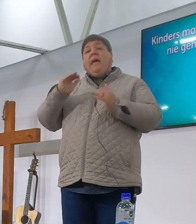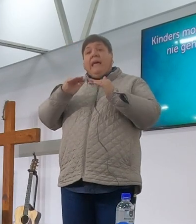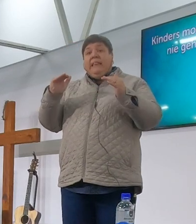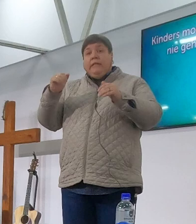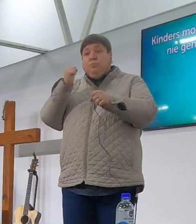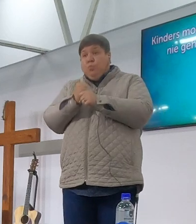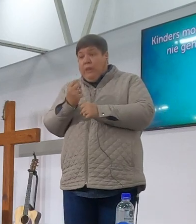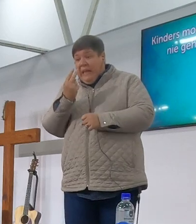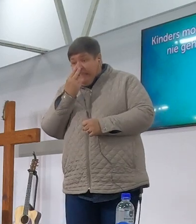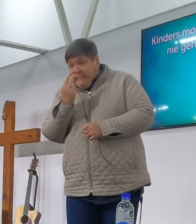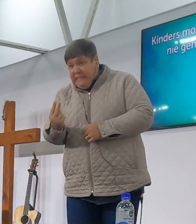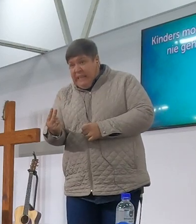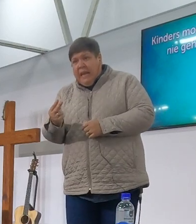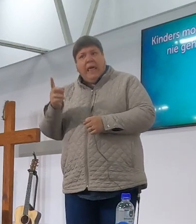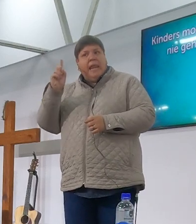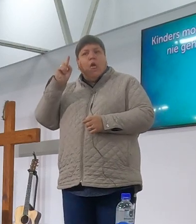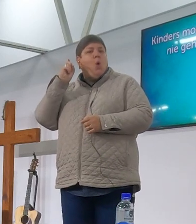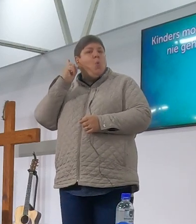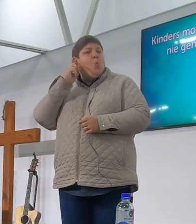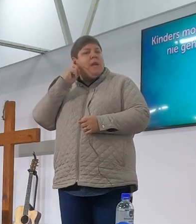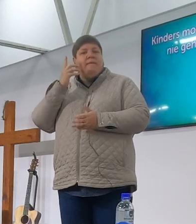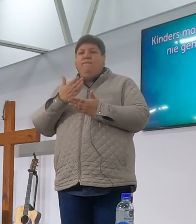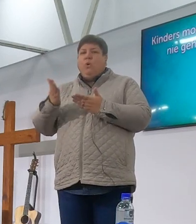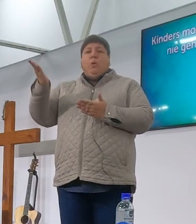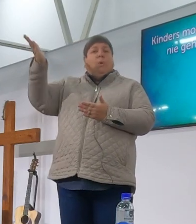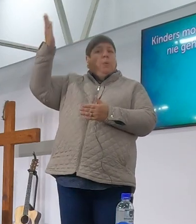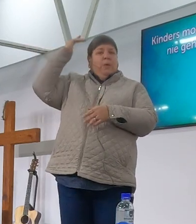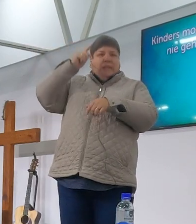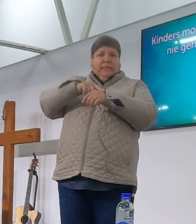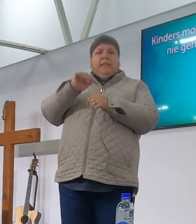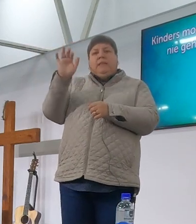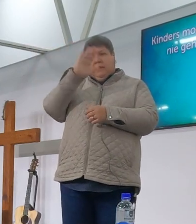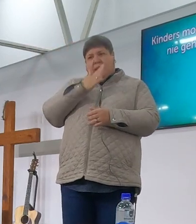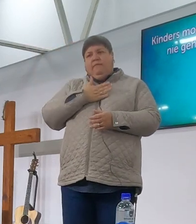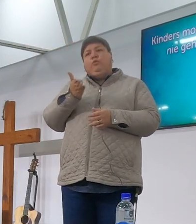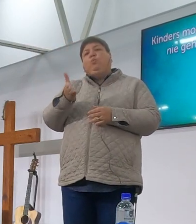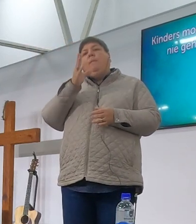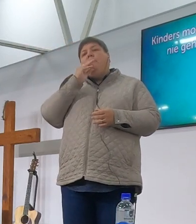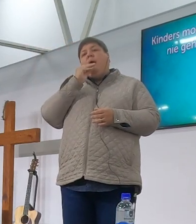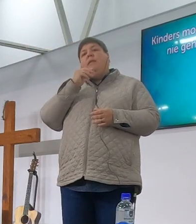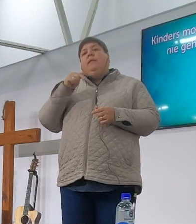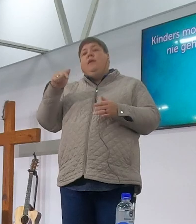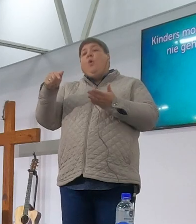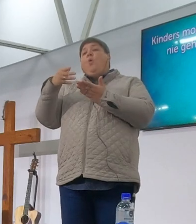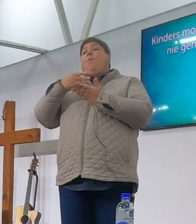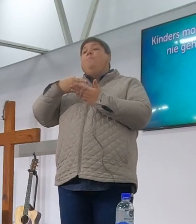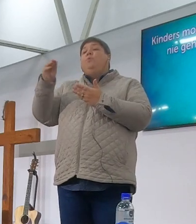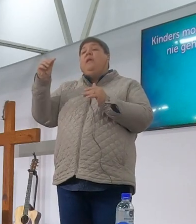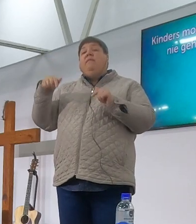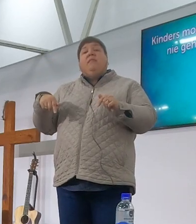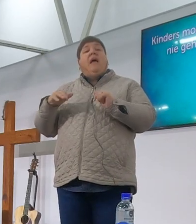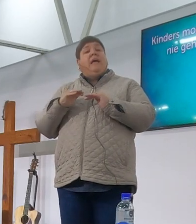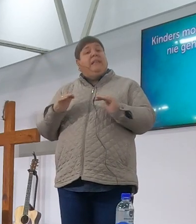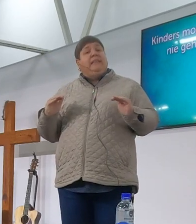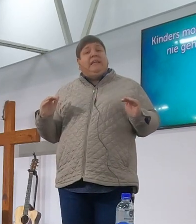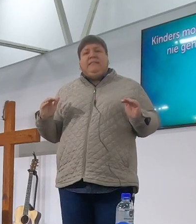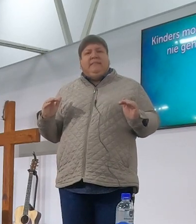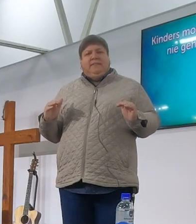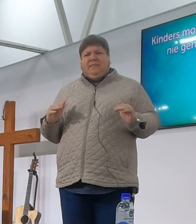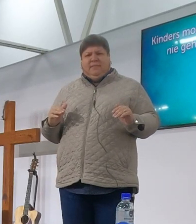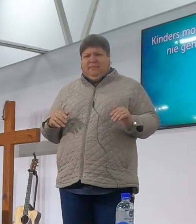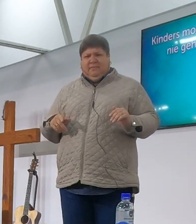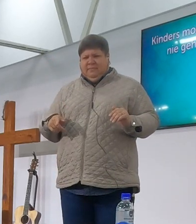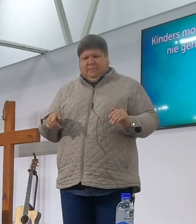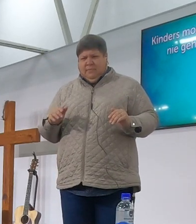moet gesien word en nie gehoor word nie, nee. So ons het dit ook in ons kultuur. Ek dink ons moderner, die kinders van vandag, nee, het